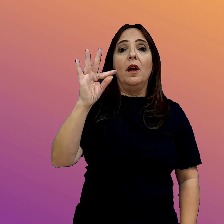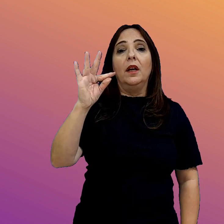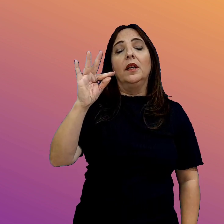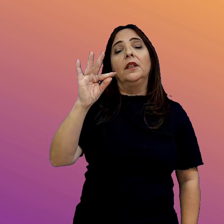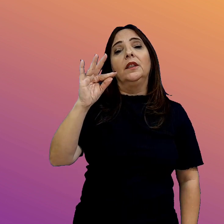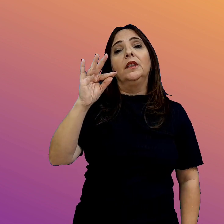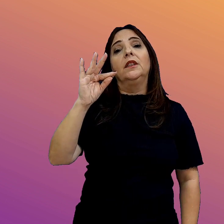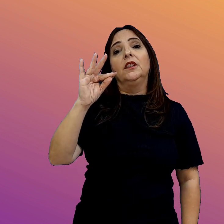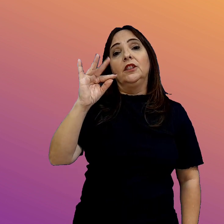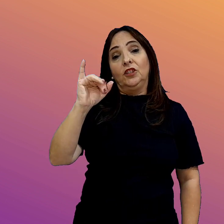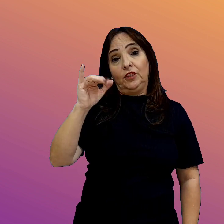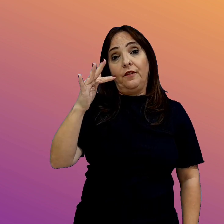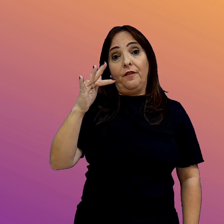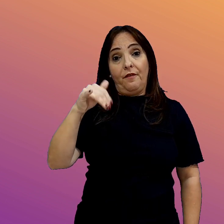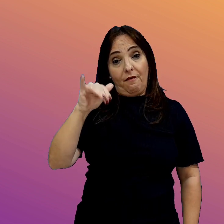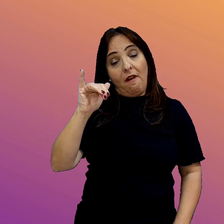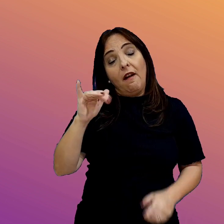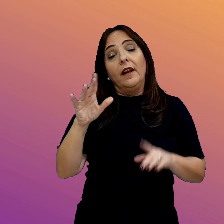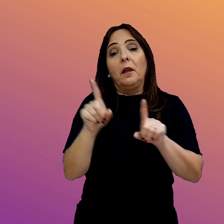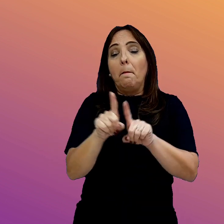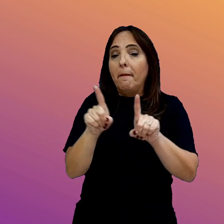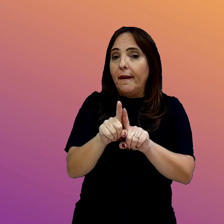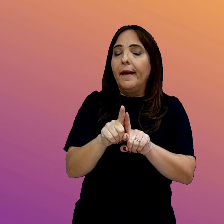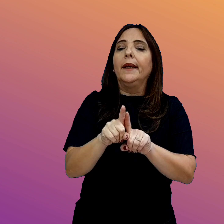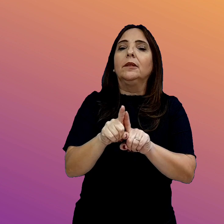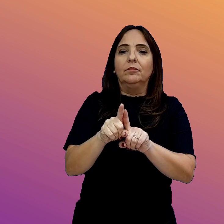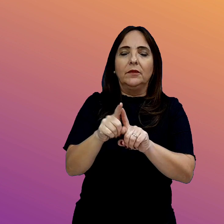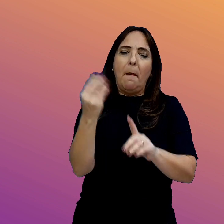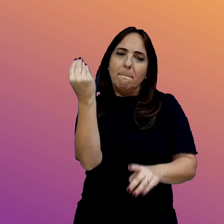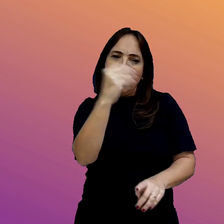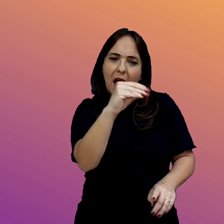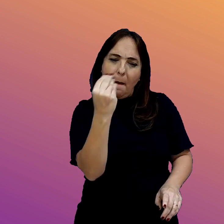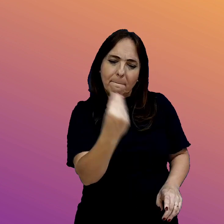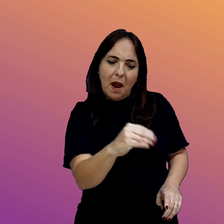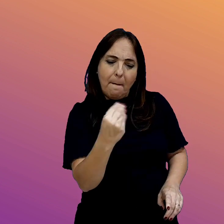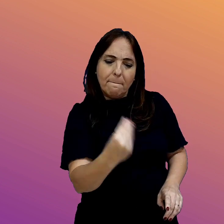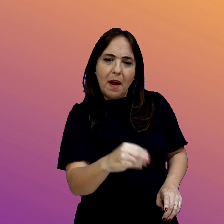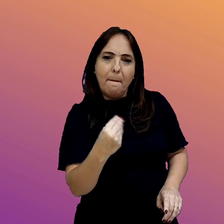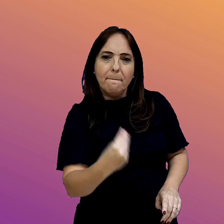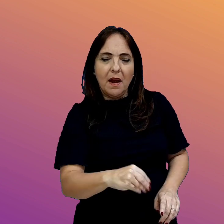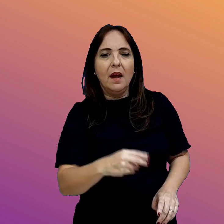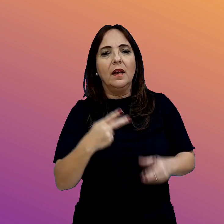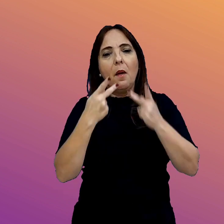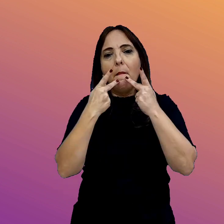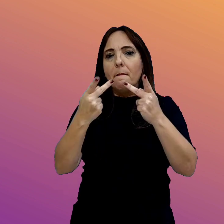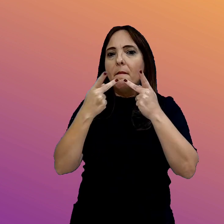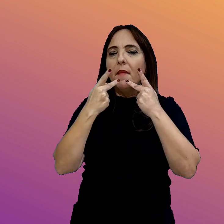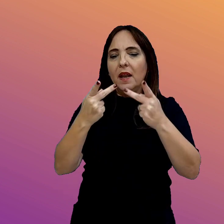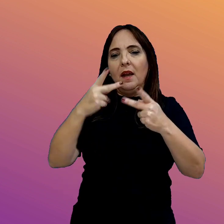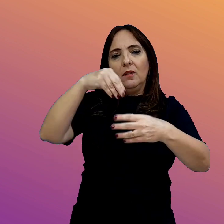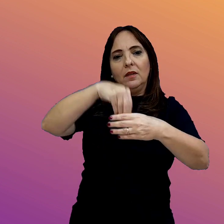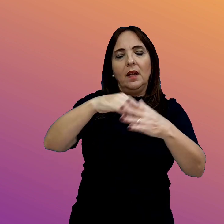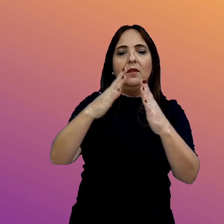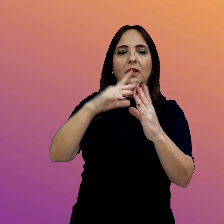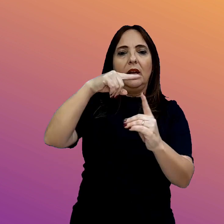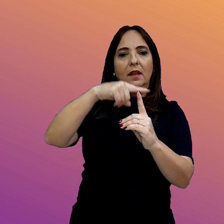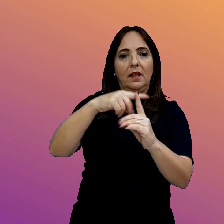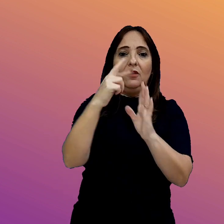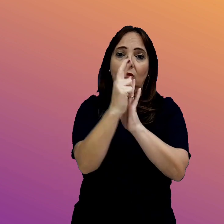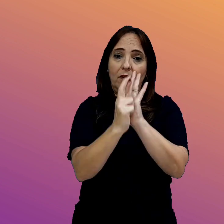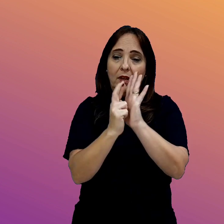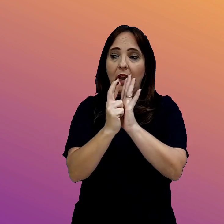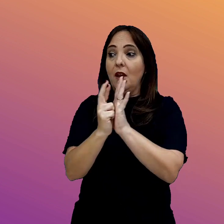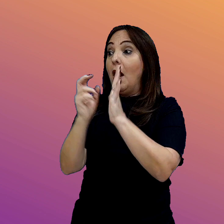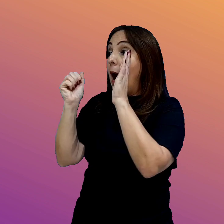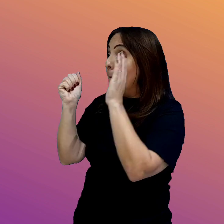tenho sempre... colocado lá as mensagens que eu prego no Recreio, estão todas lá no meu Spotify. Amém! Olha, gente,